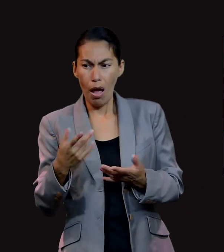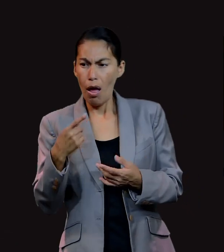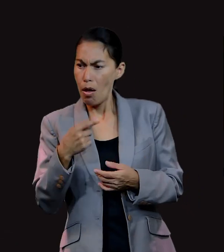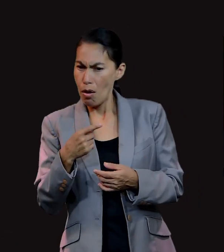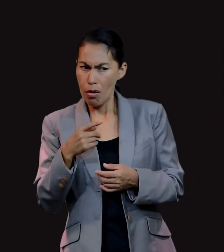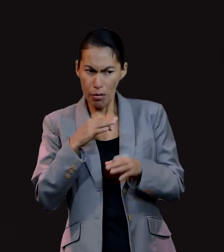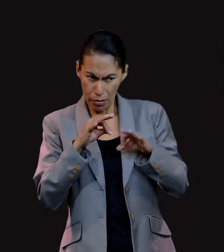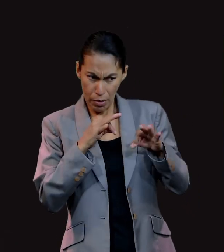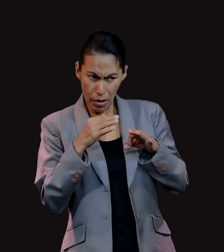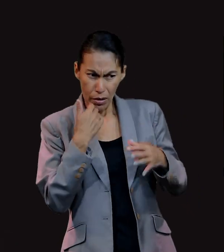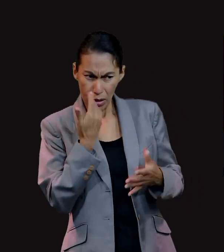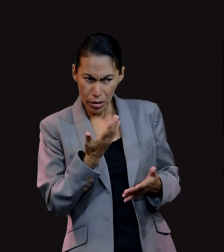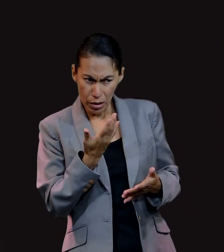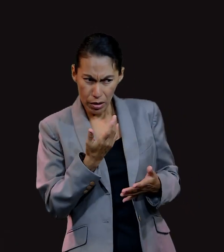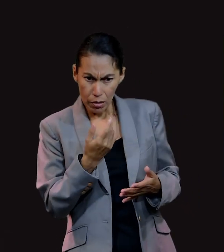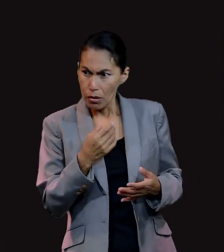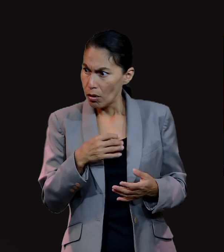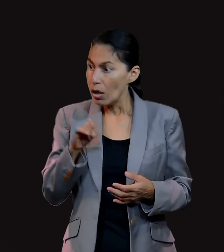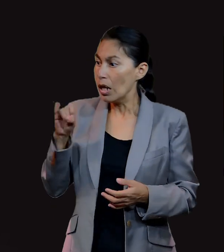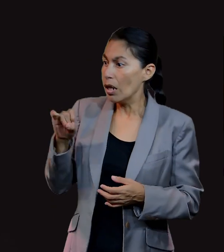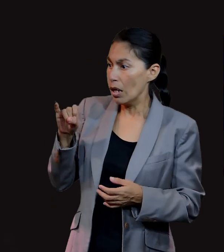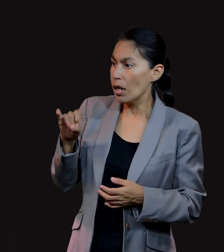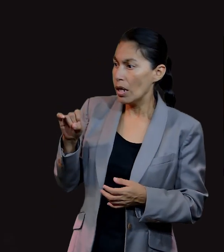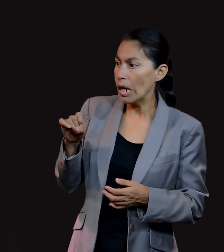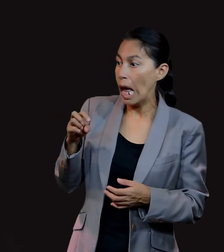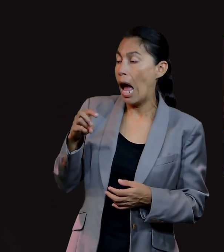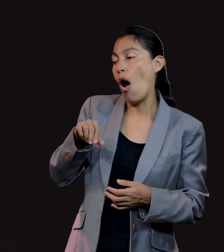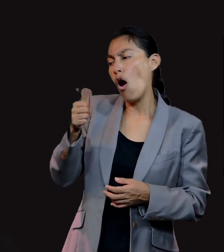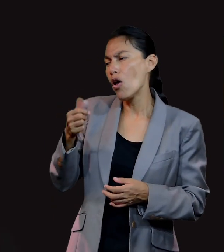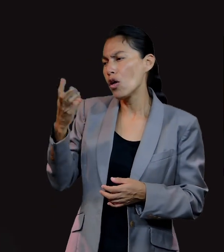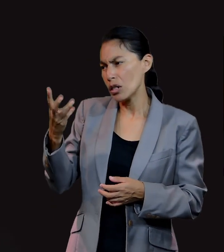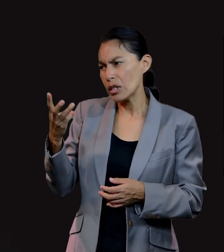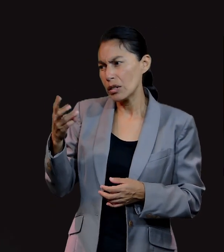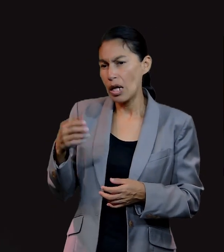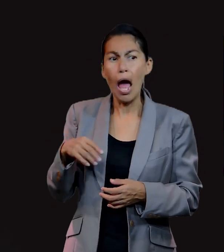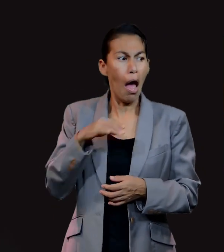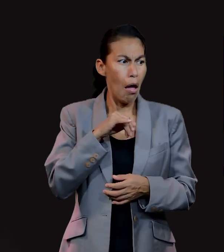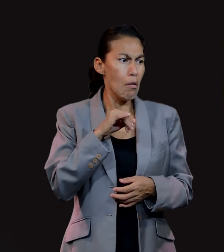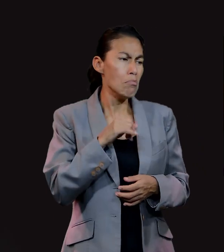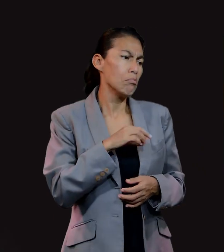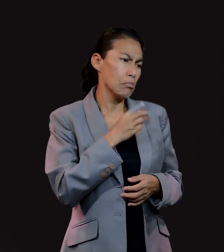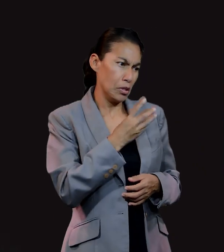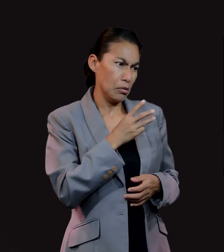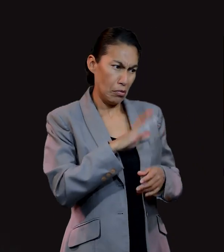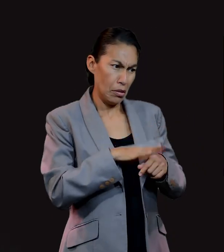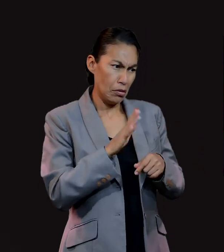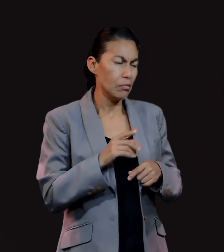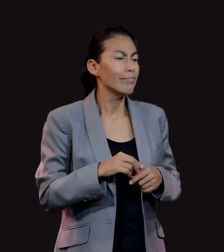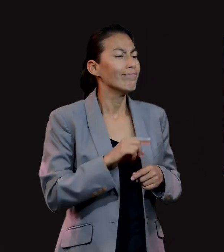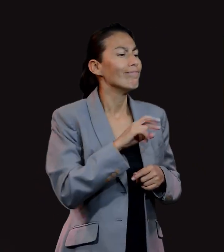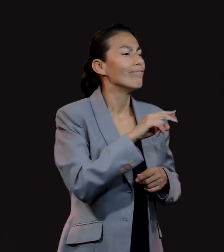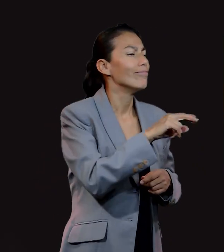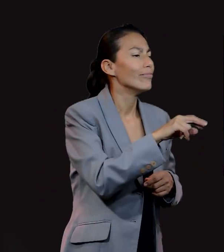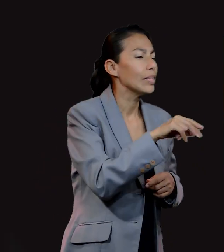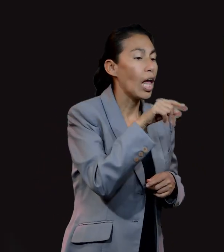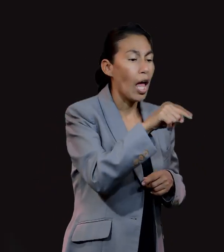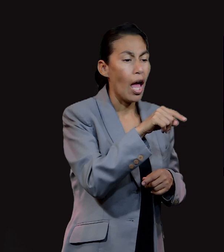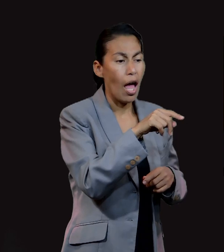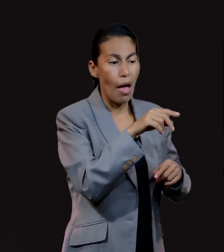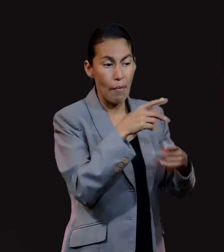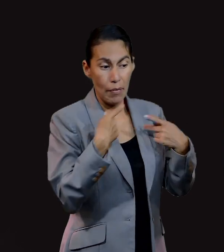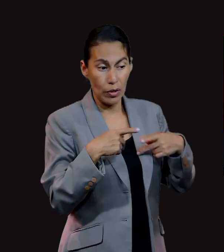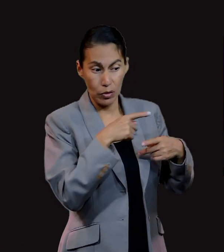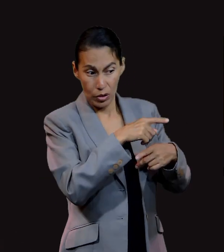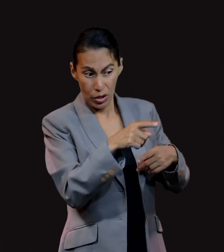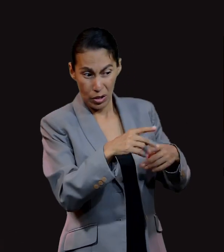y entonces me dice necesito tres trabajadores más y entonces yo vi al grupo donde me habían despreciado y me